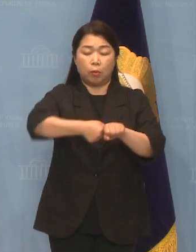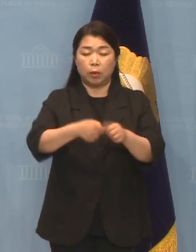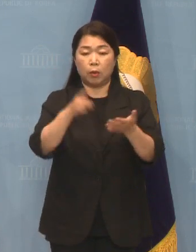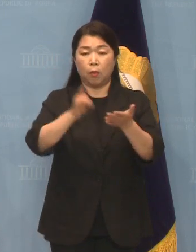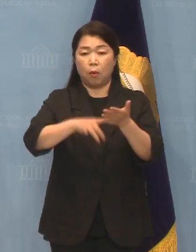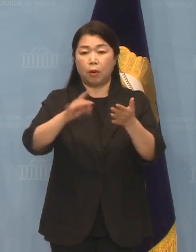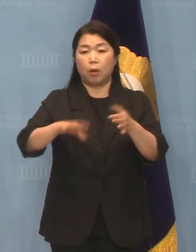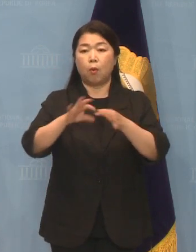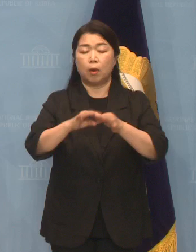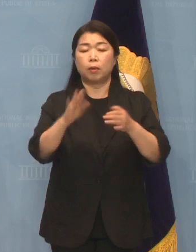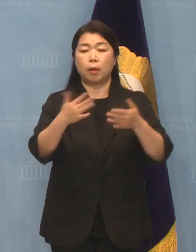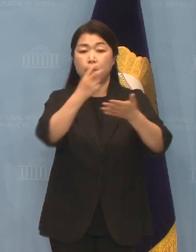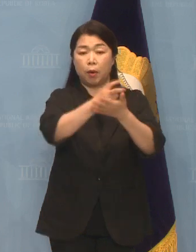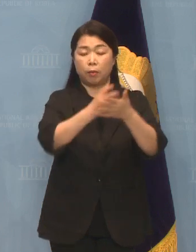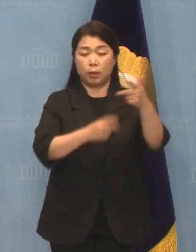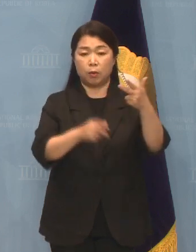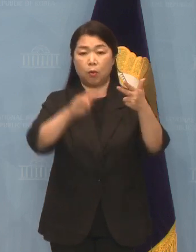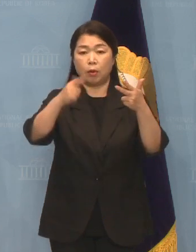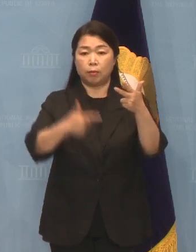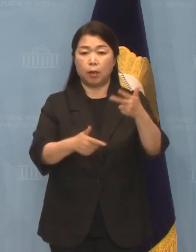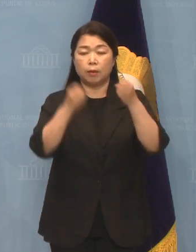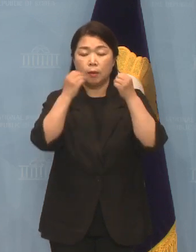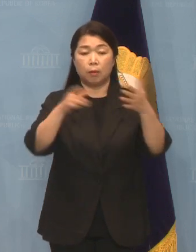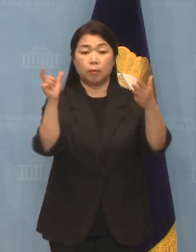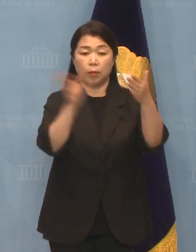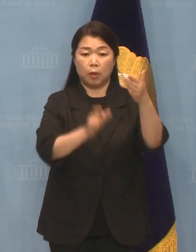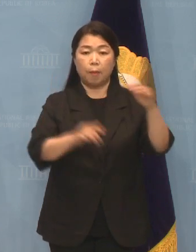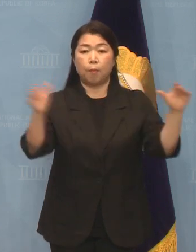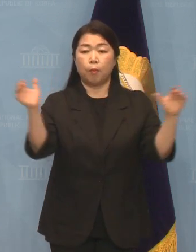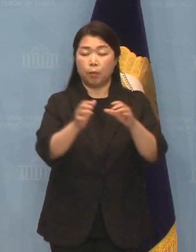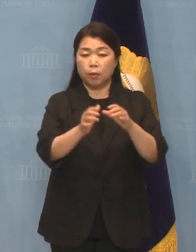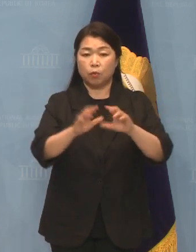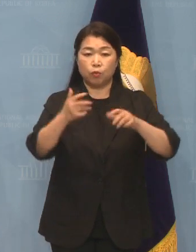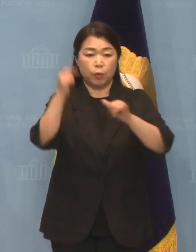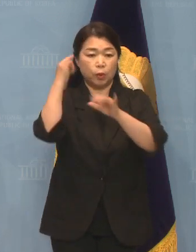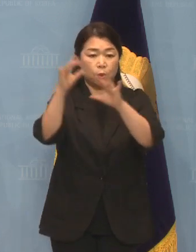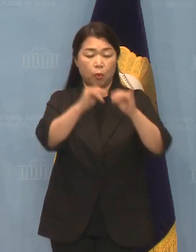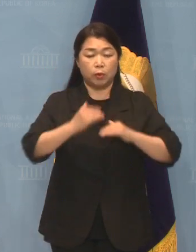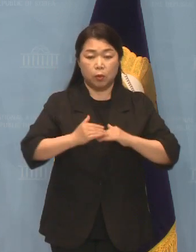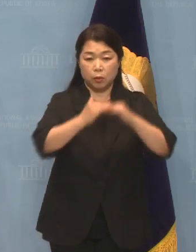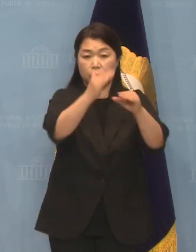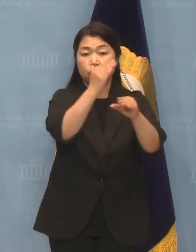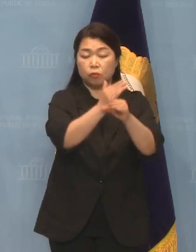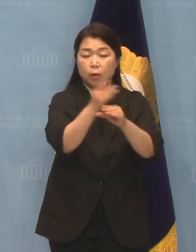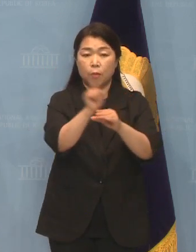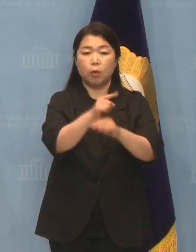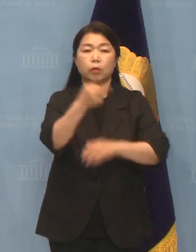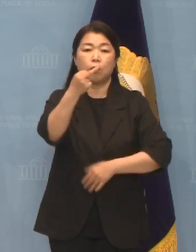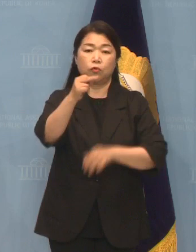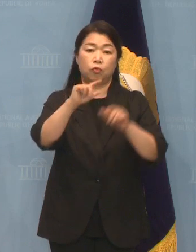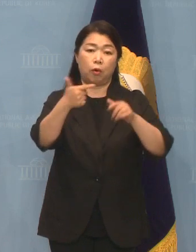7건입니다. 새로 공개된 청원을 포함하여 현재 국민 동의 절차가 진행 중인 청원은